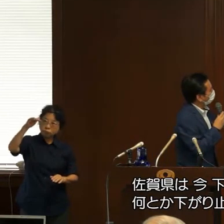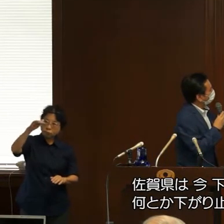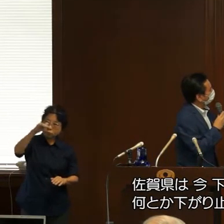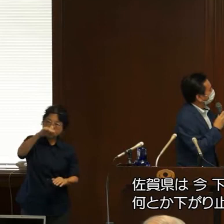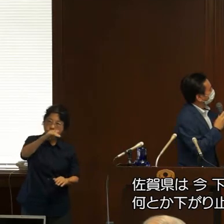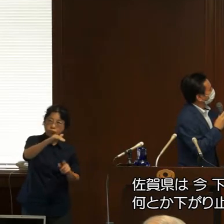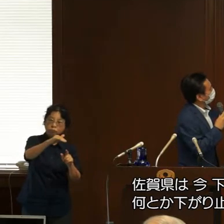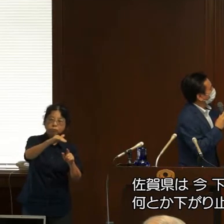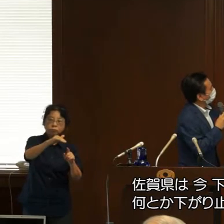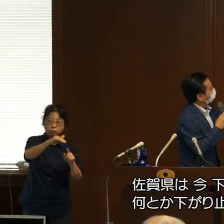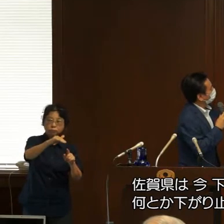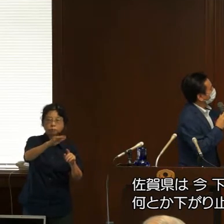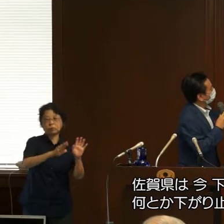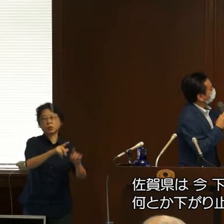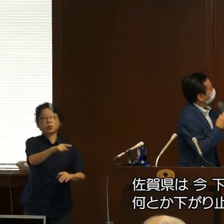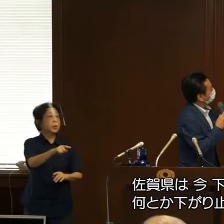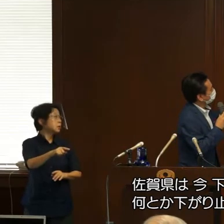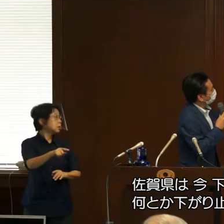、なんとか